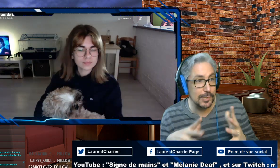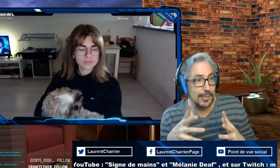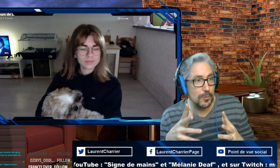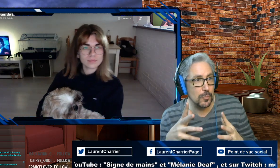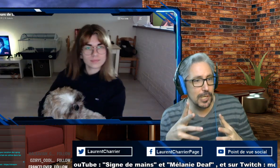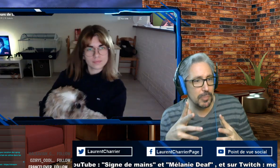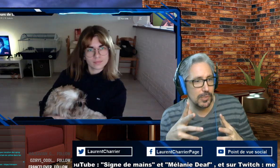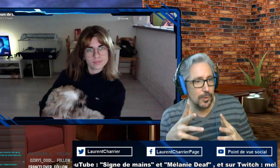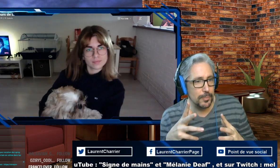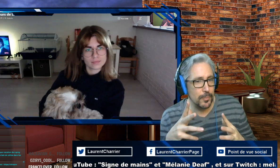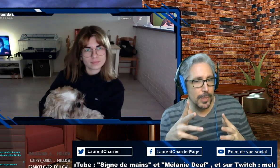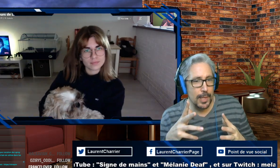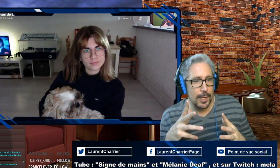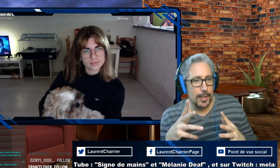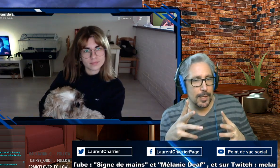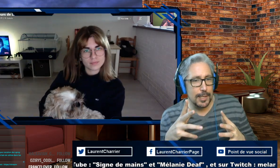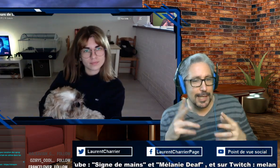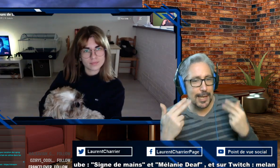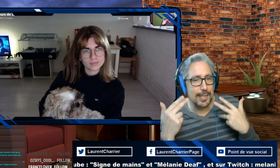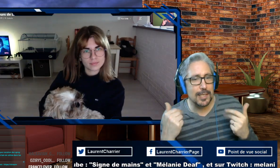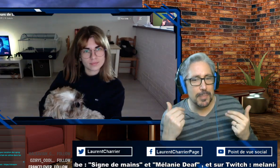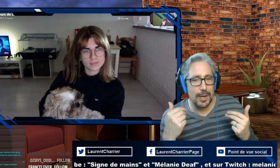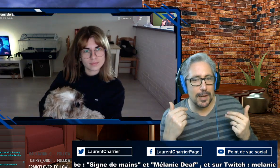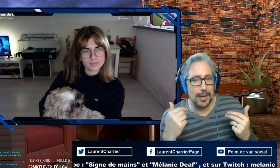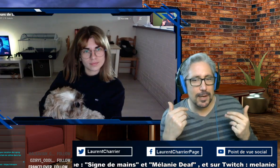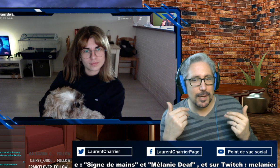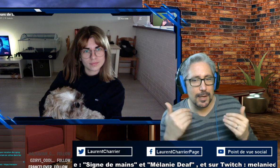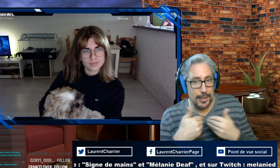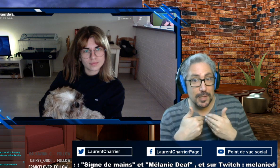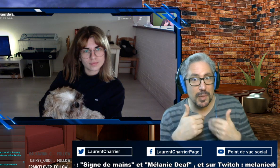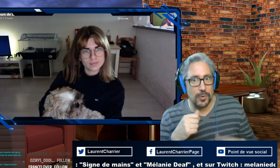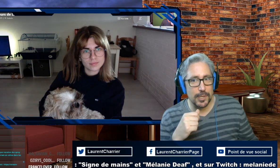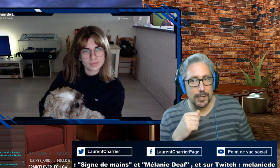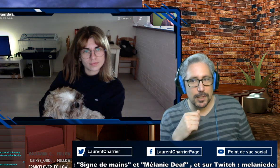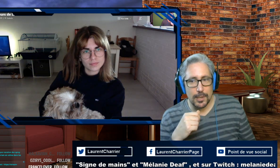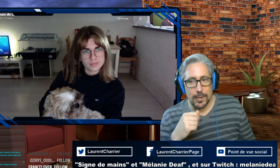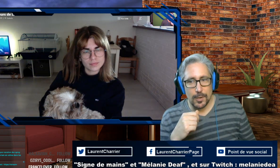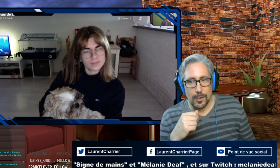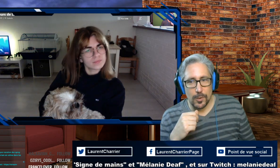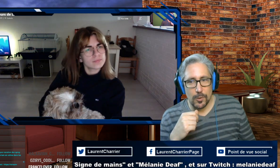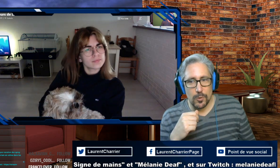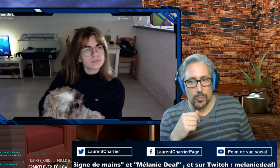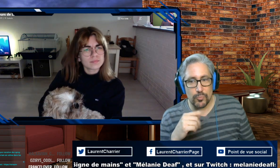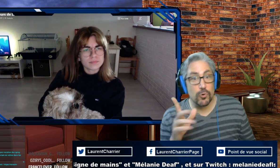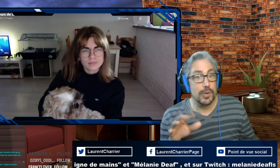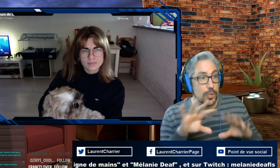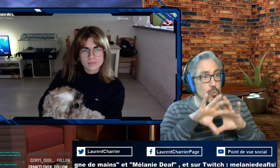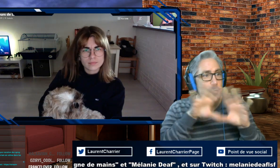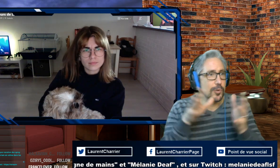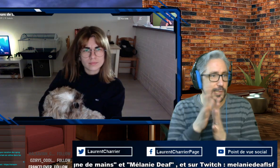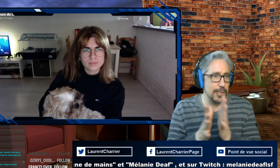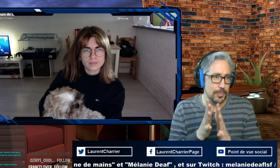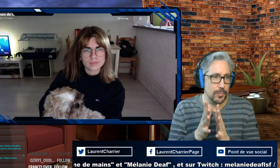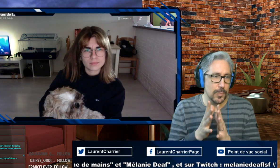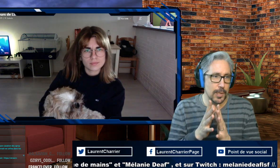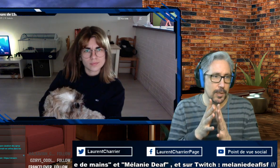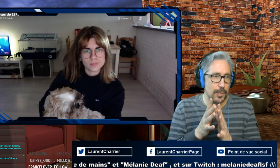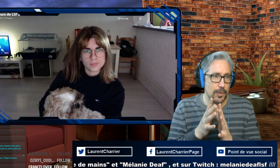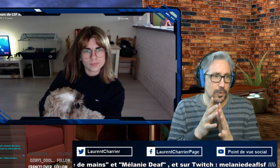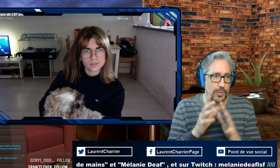Des nouveaux signes, c'est compliqué parce que. Il y a quelqu'un qui m'a demandé pour les nouveaux